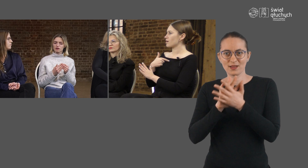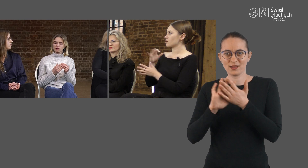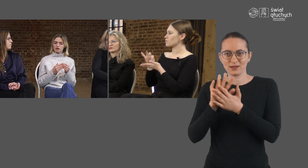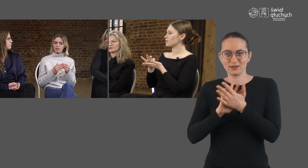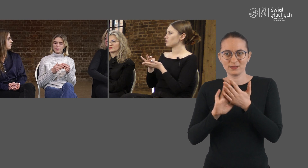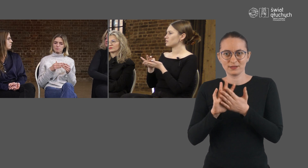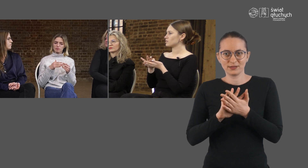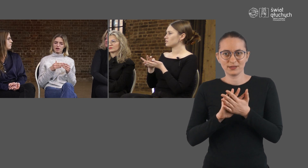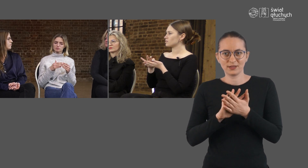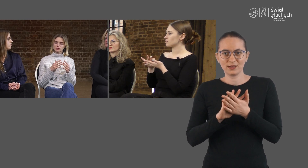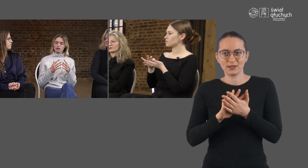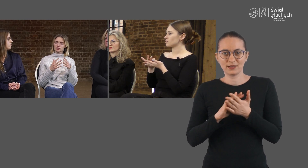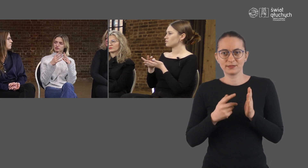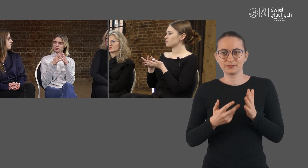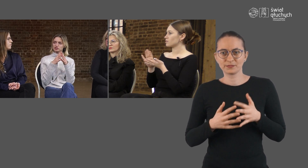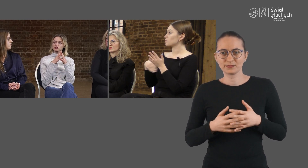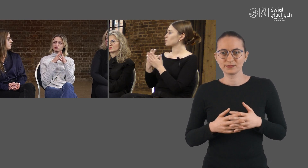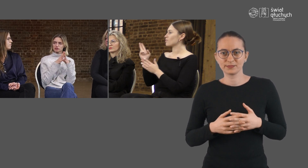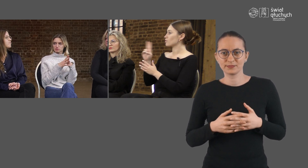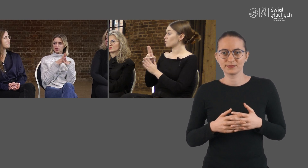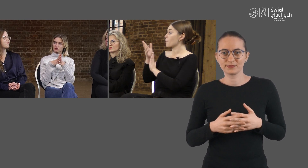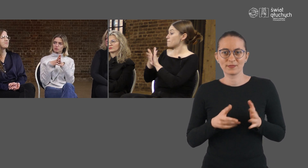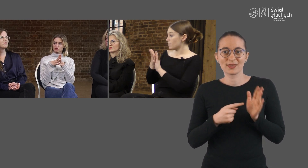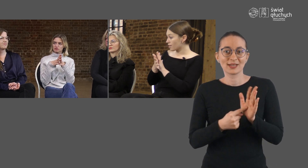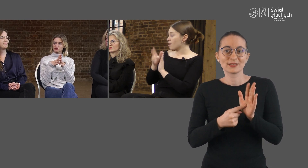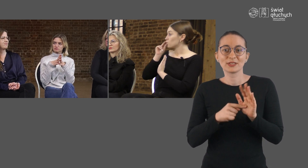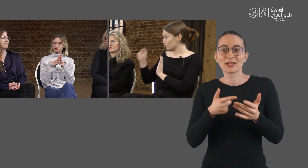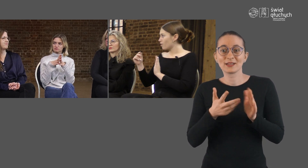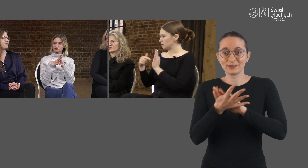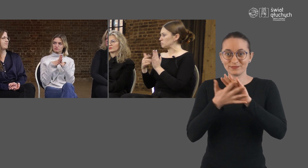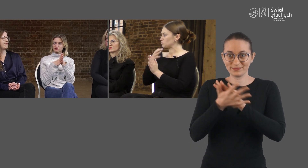że pomaga mi, jak ktoś jednocześnie do mnie i mika i mówi.